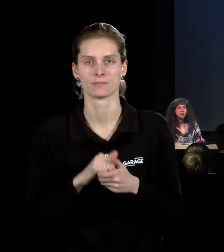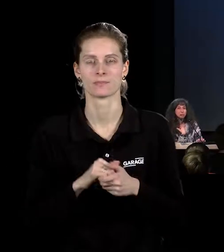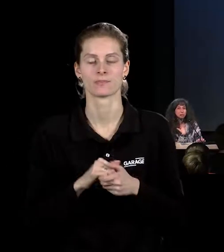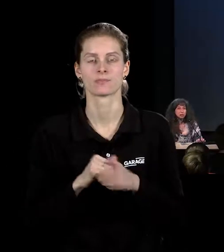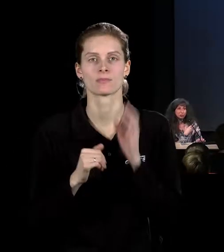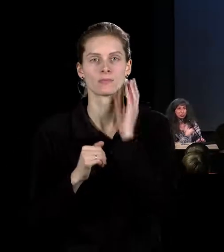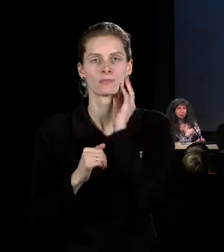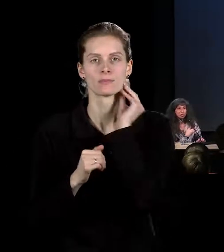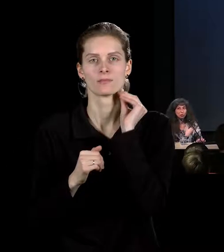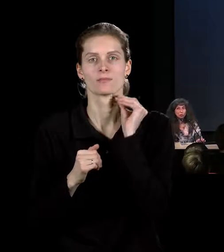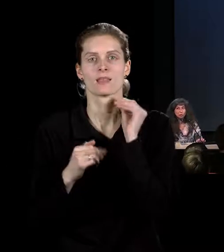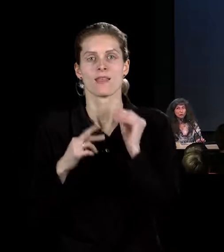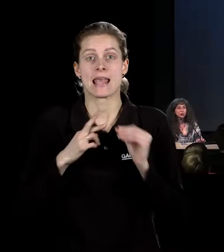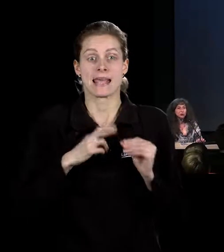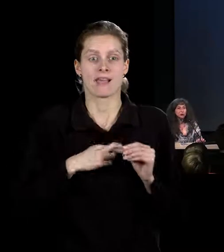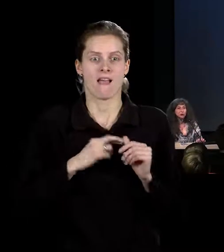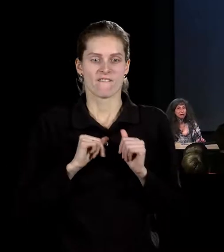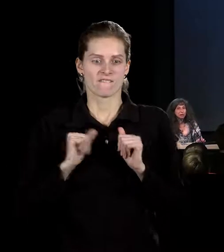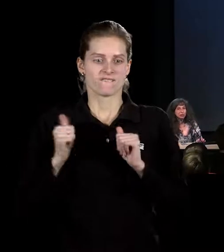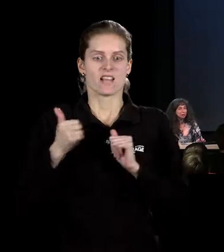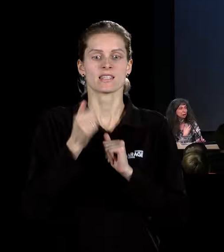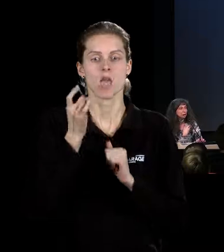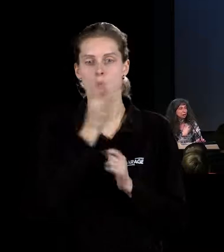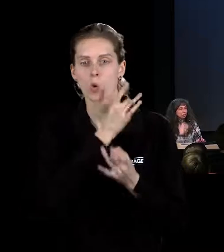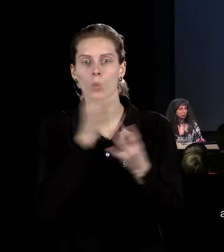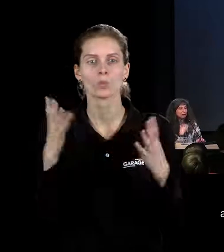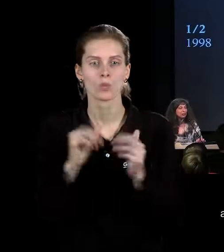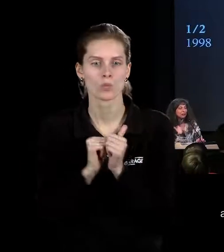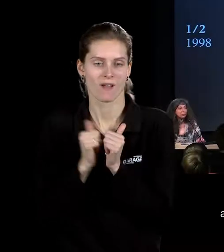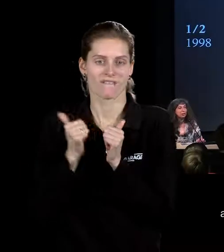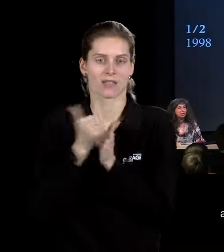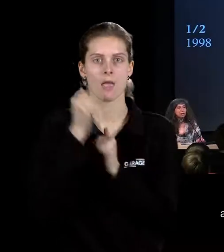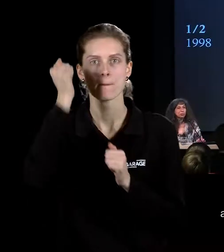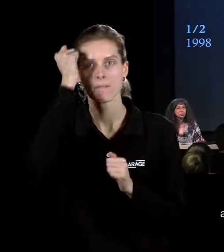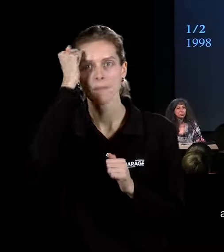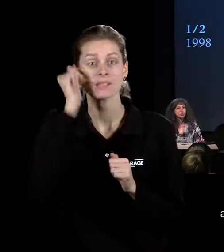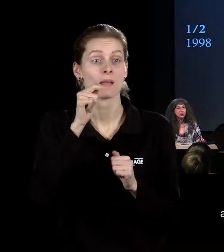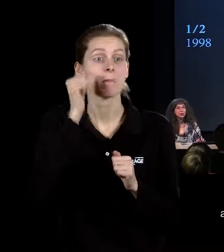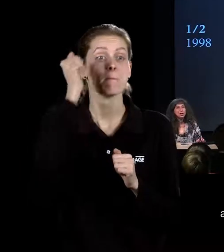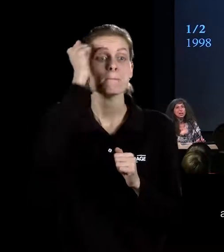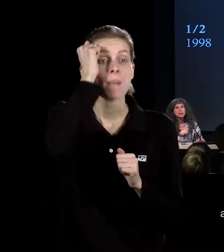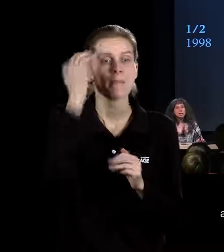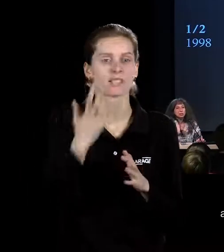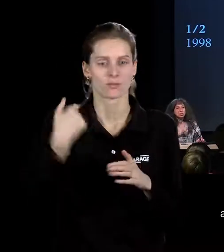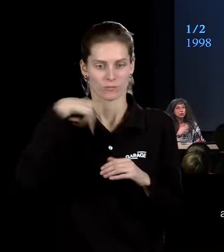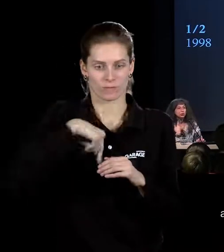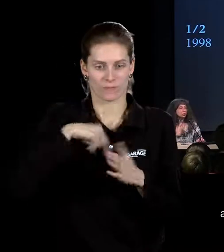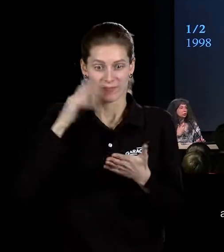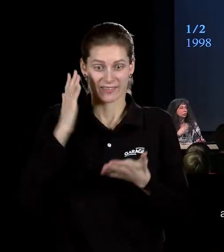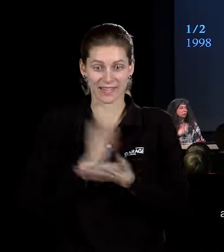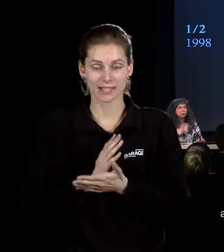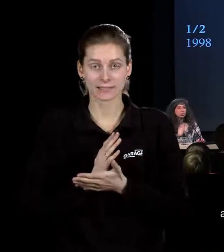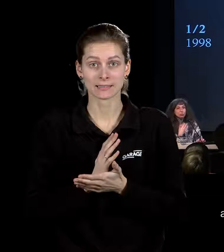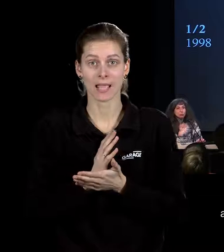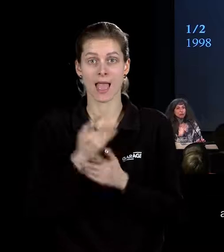не только я вне культуры, не только мое физическое я вне всякой памяти, а наоборот, та память, которая в нас вписана, становится